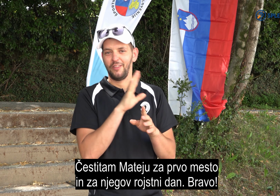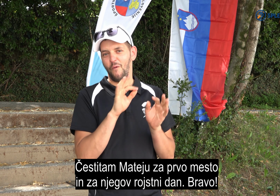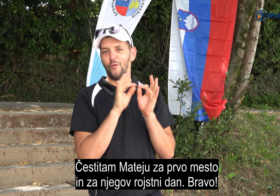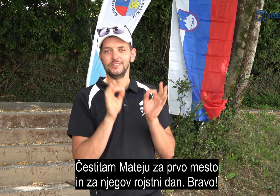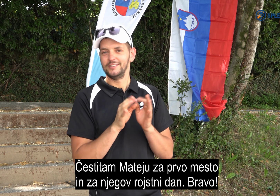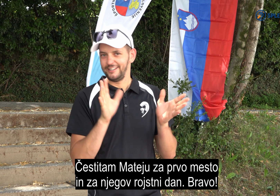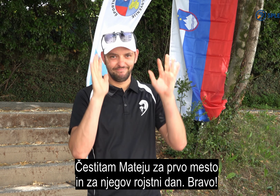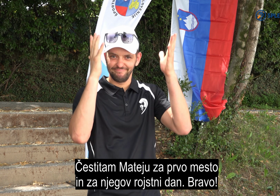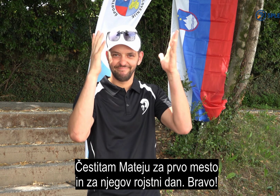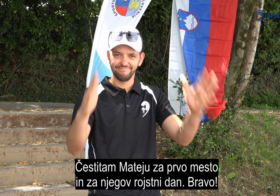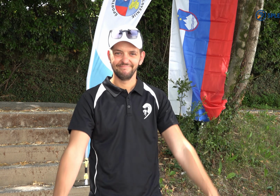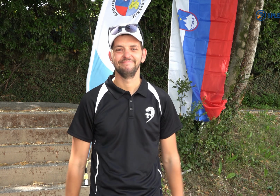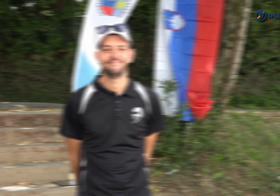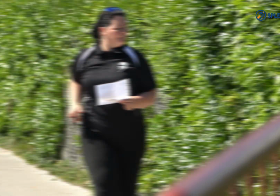prvo mesto in za njegov rojstni dan.